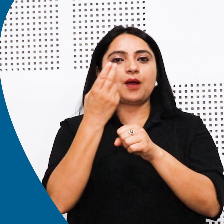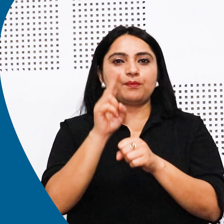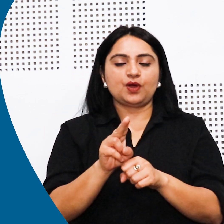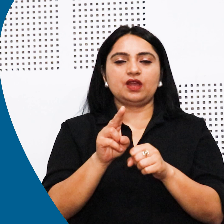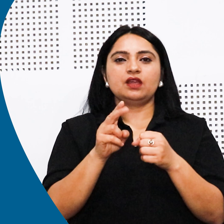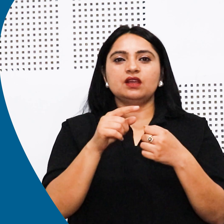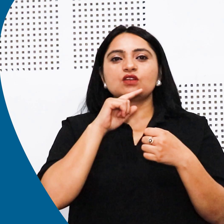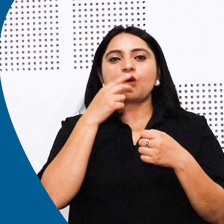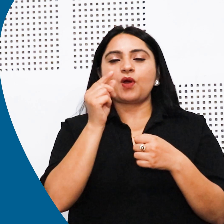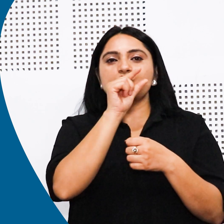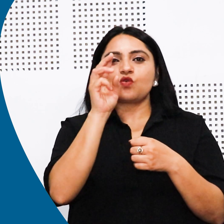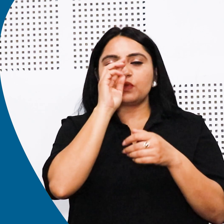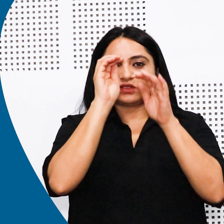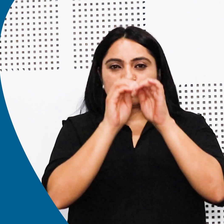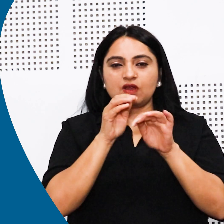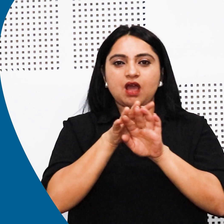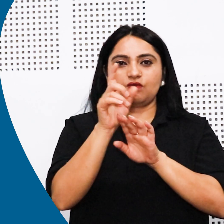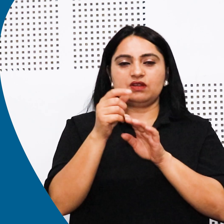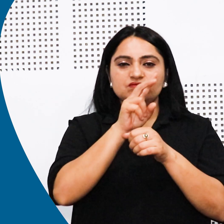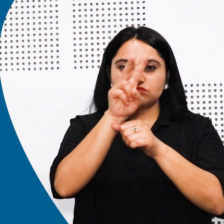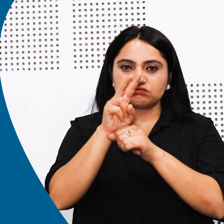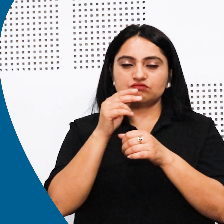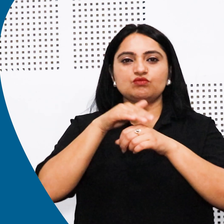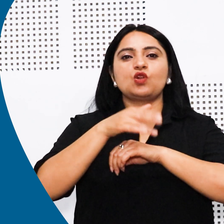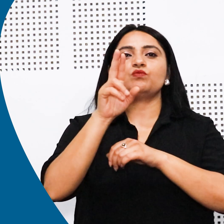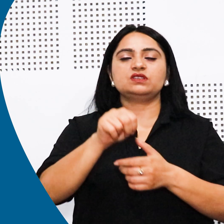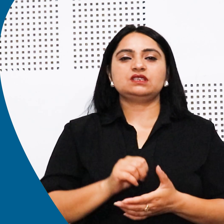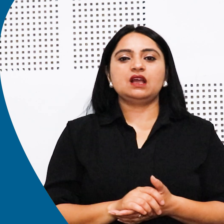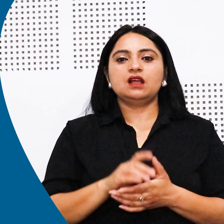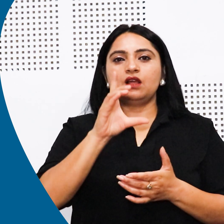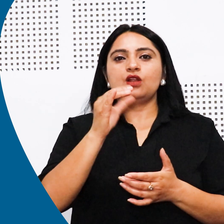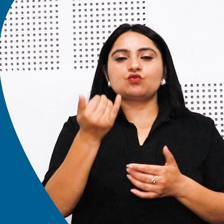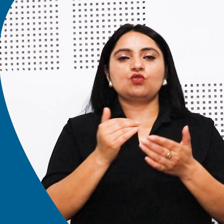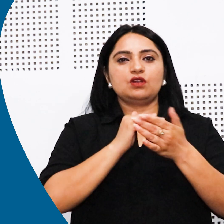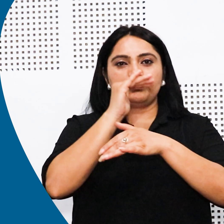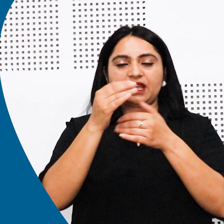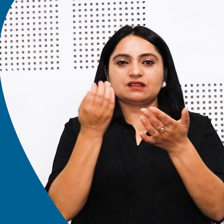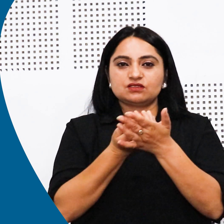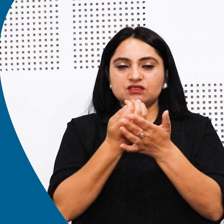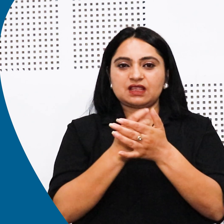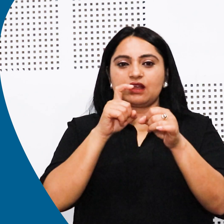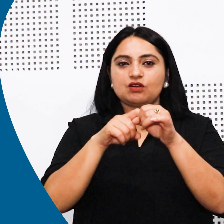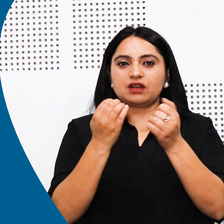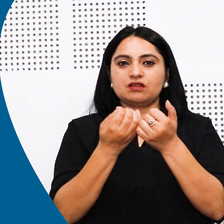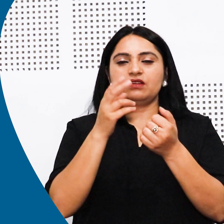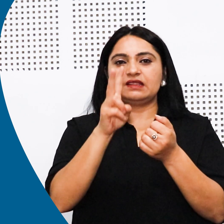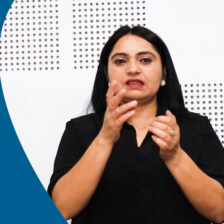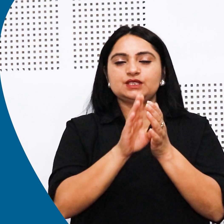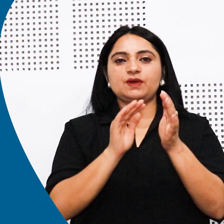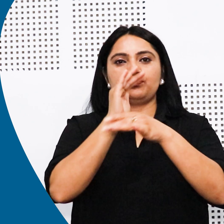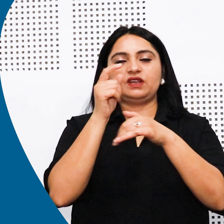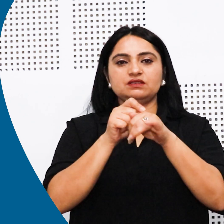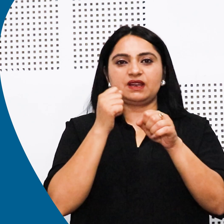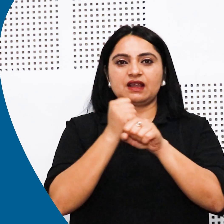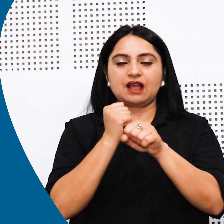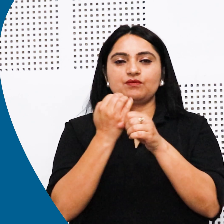वा नभएको बारेमा सरोकारवालाले निगरानी बढाउनुपर्छ। टोल विकास संस्था गठन गर्ने र त्यस मार्फत विकास निर्माणका